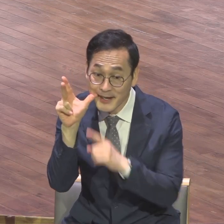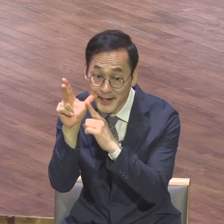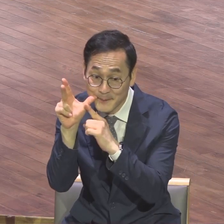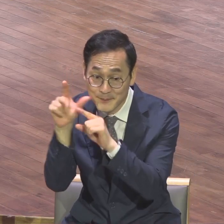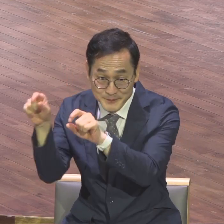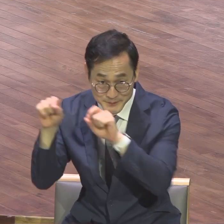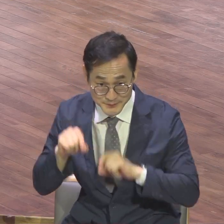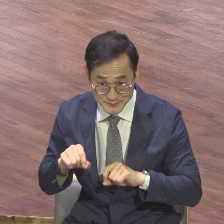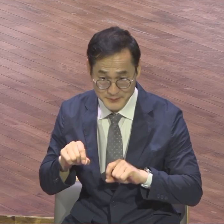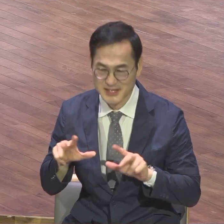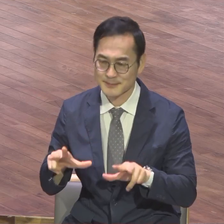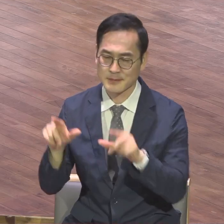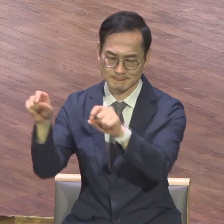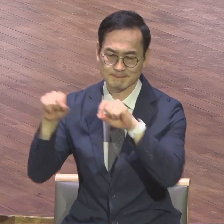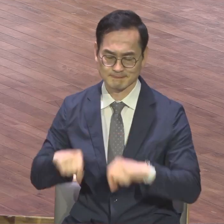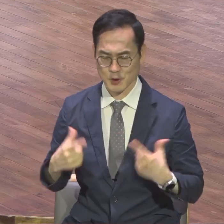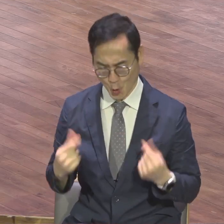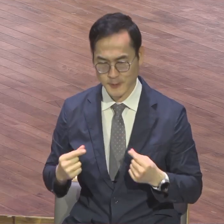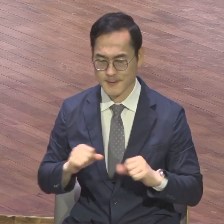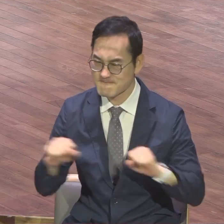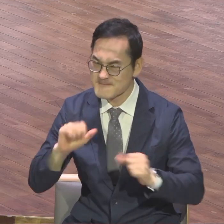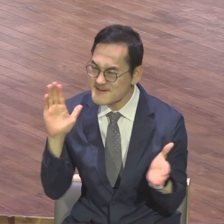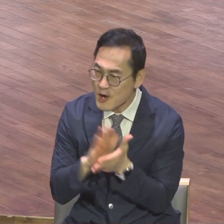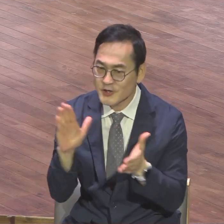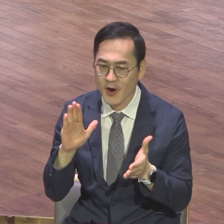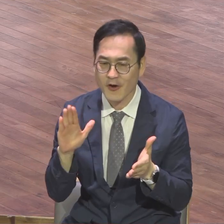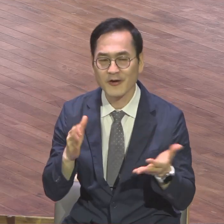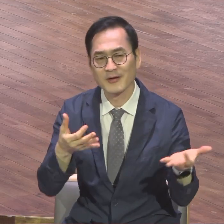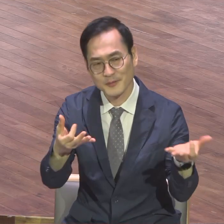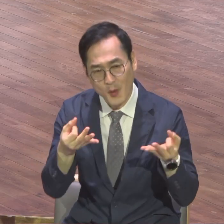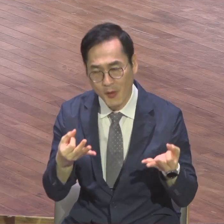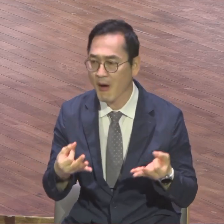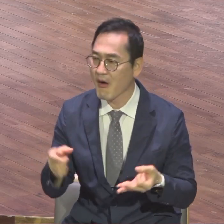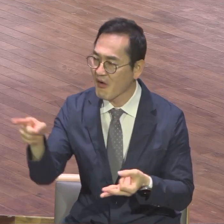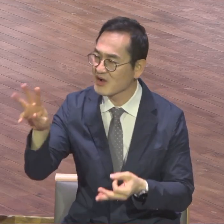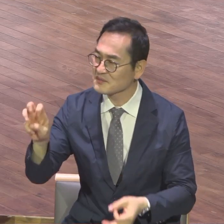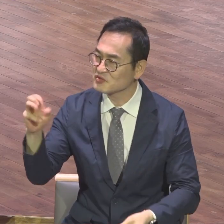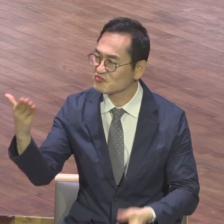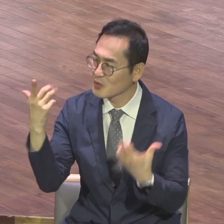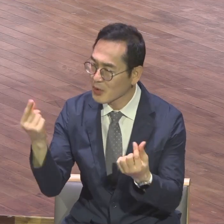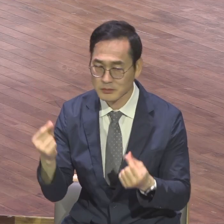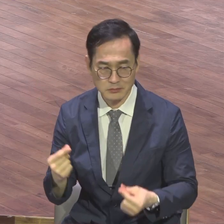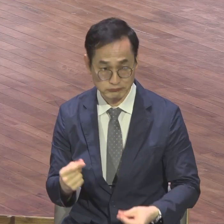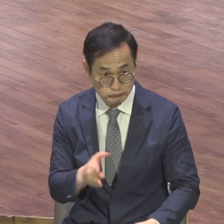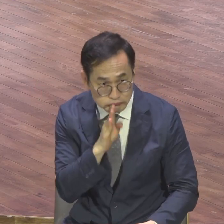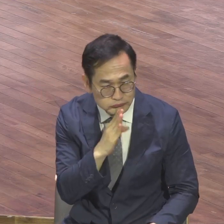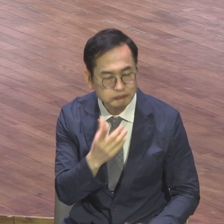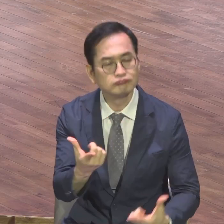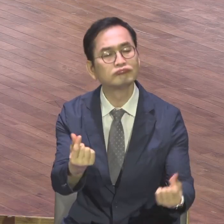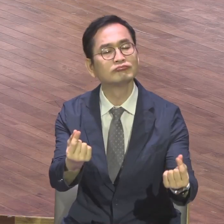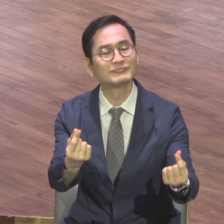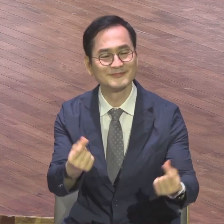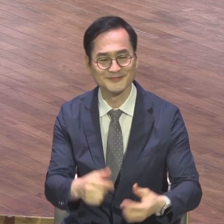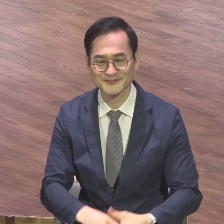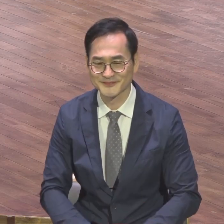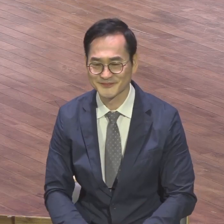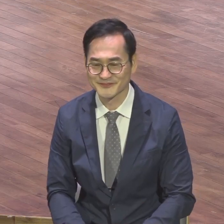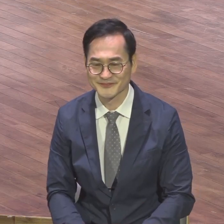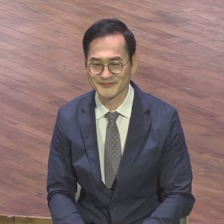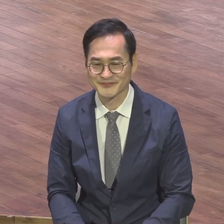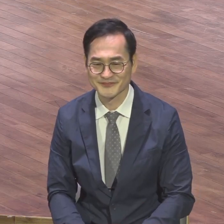똑같다. 그래서 39세 말하는 것입니다. 열정. 한 번도 식어진 적이